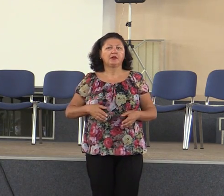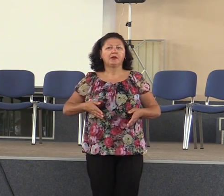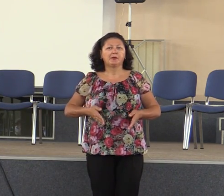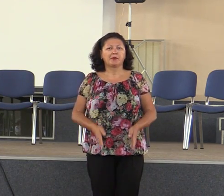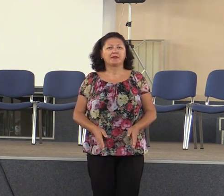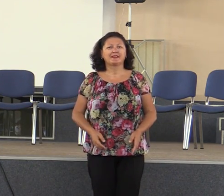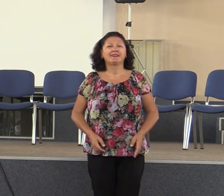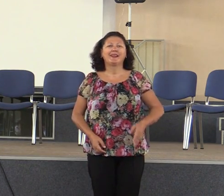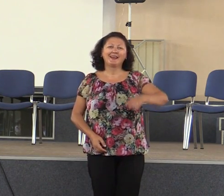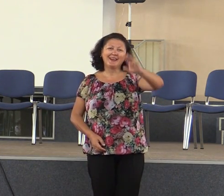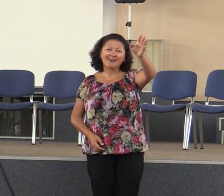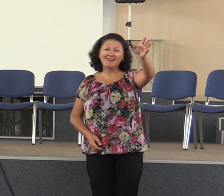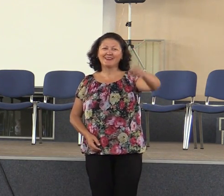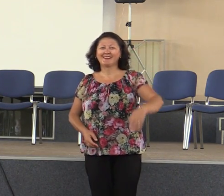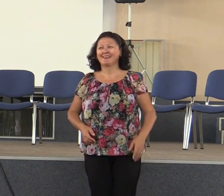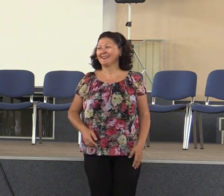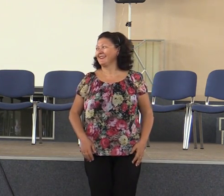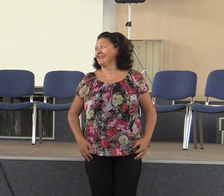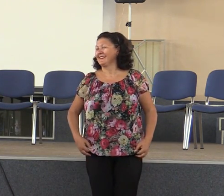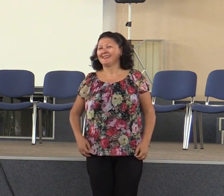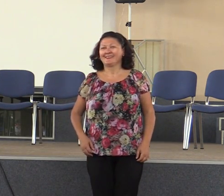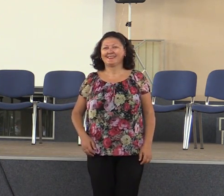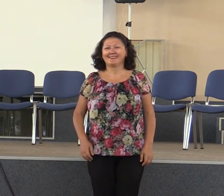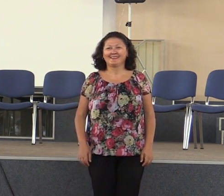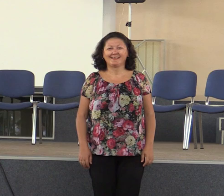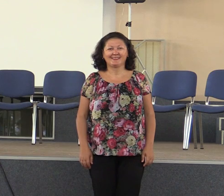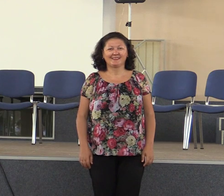de parte acum. Să se